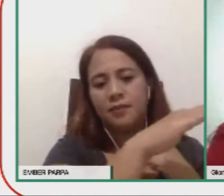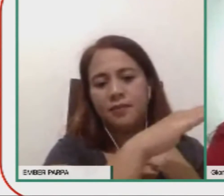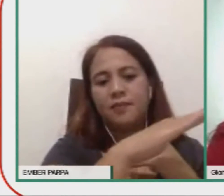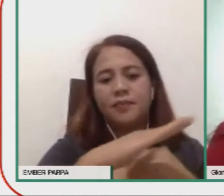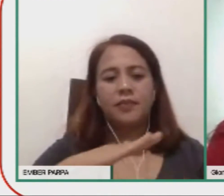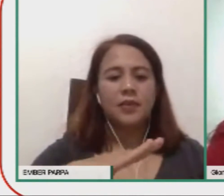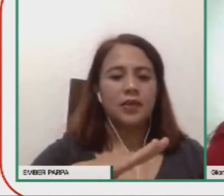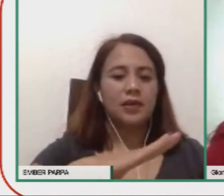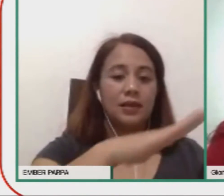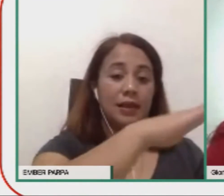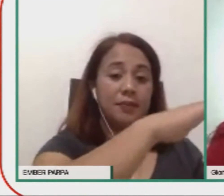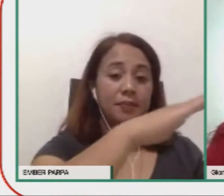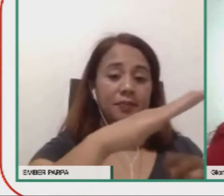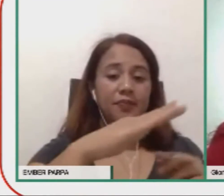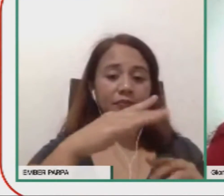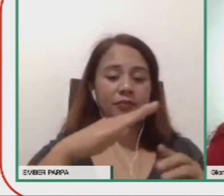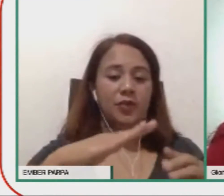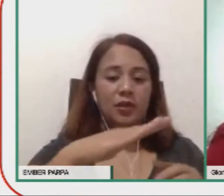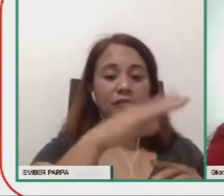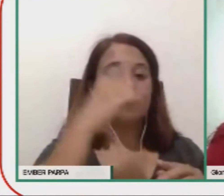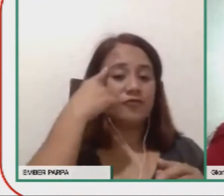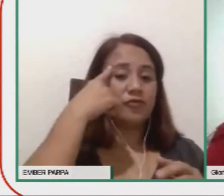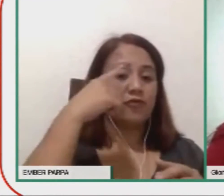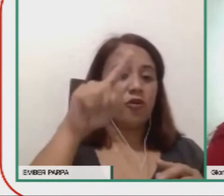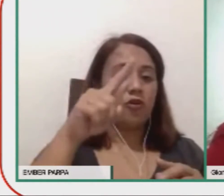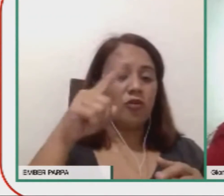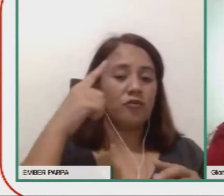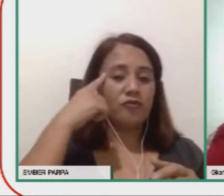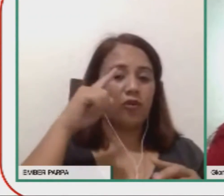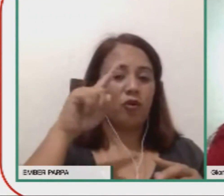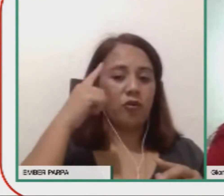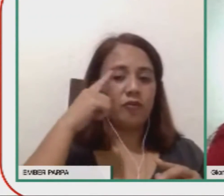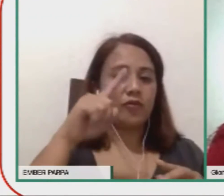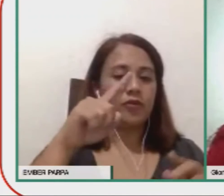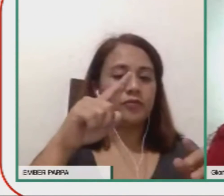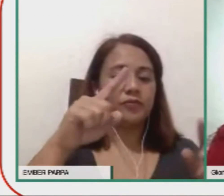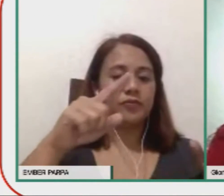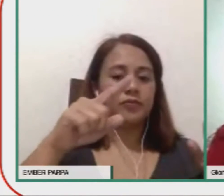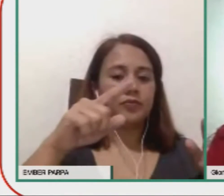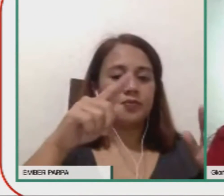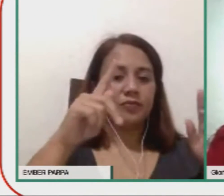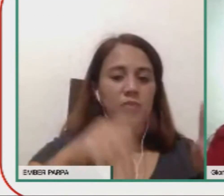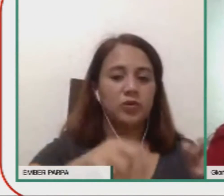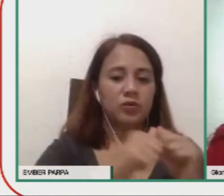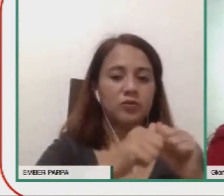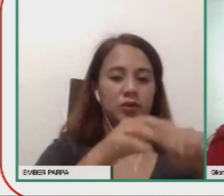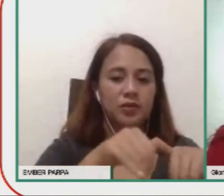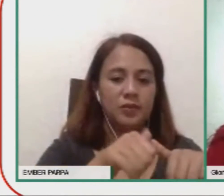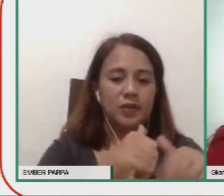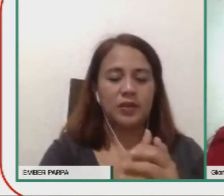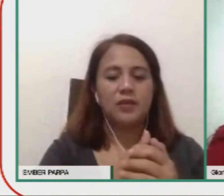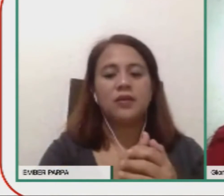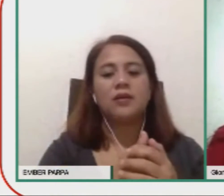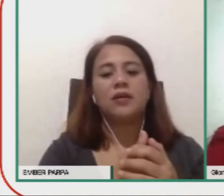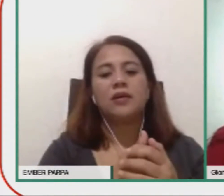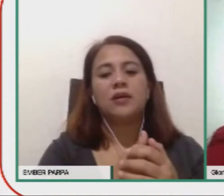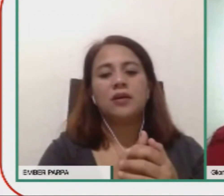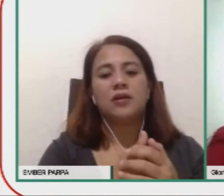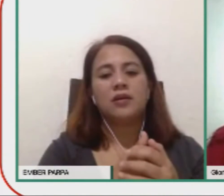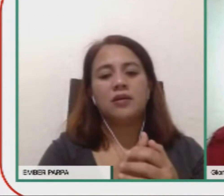rampa para sa mga persons with disabilities. Those who are